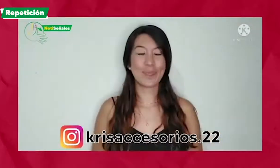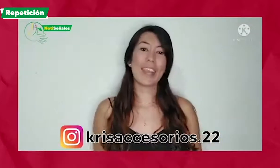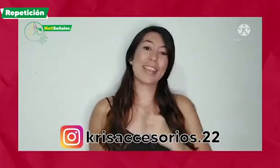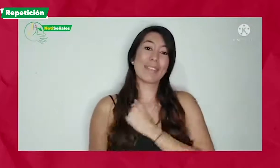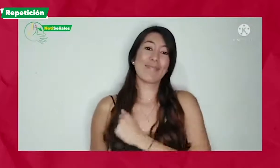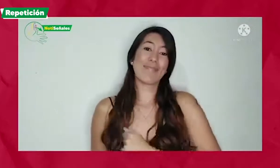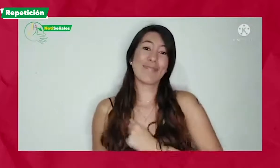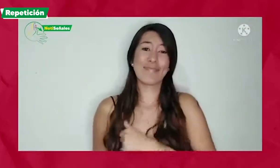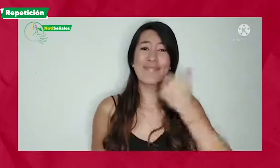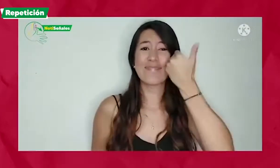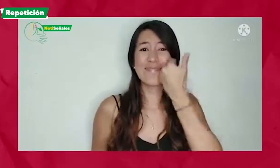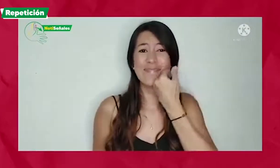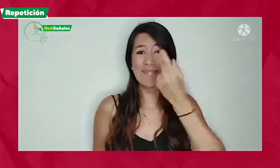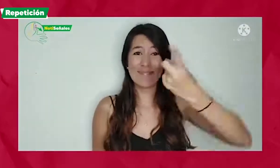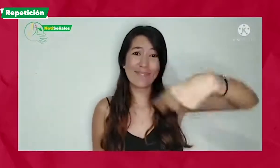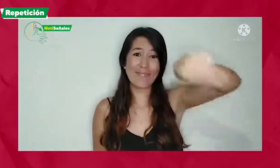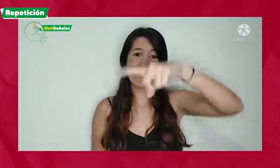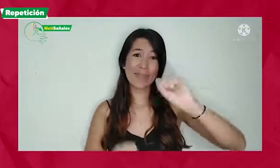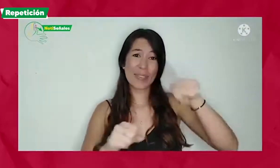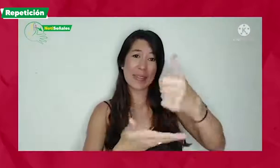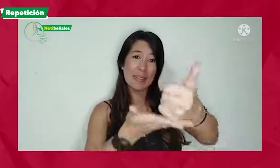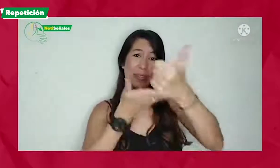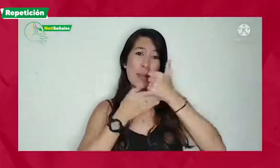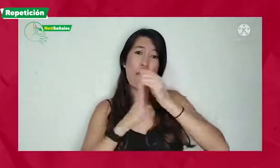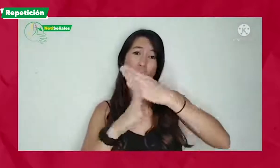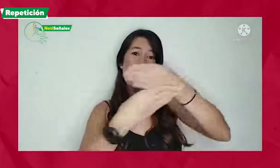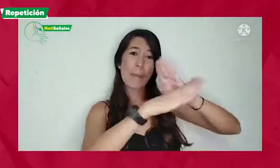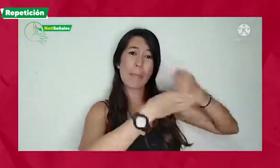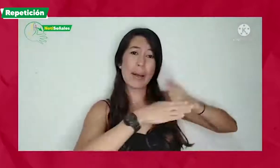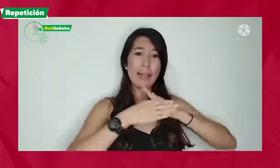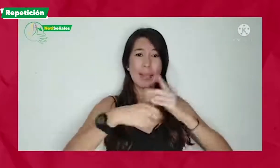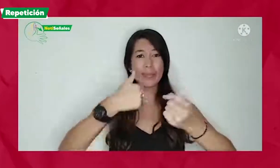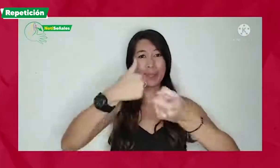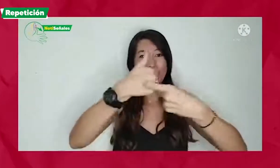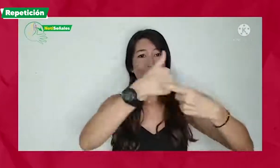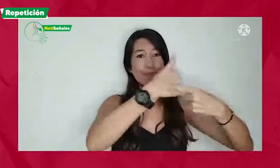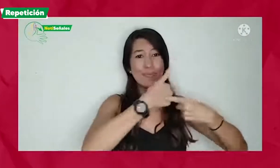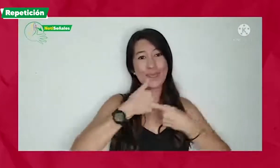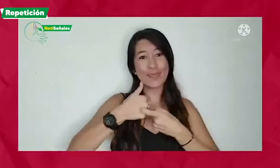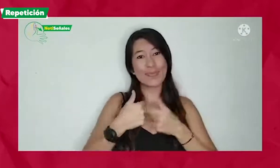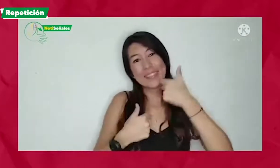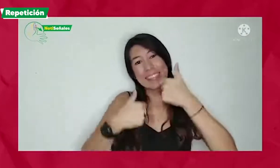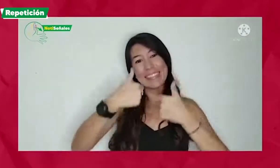Instagram Apóyenme compartiendo mis publicaciones y dándoles like